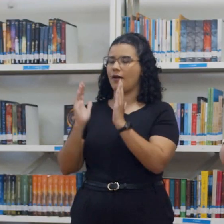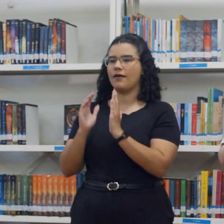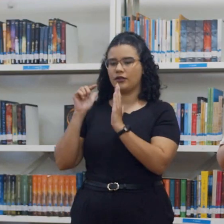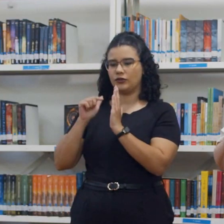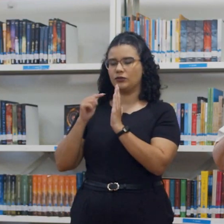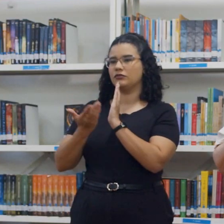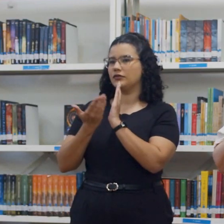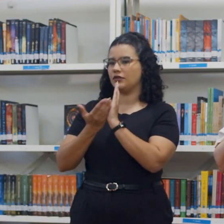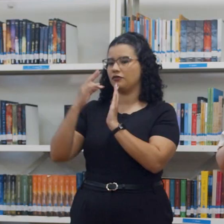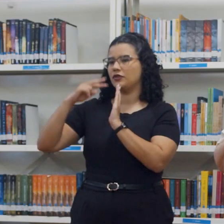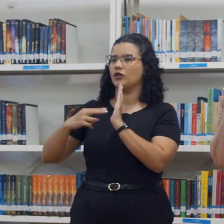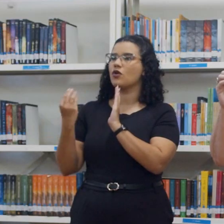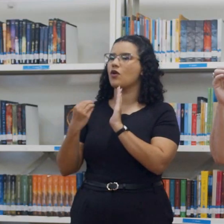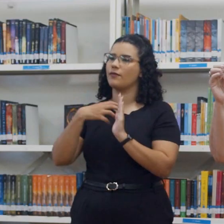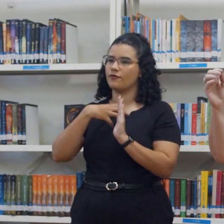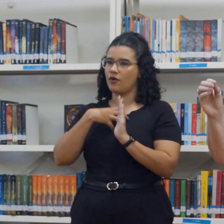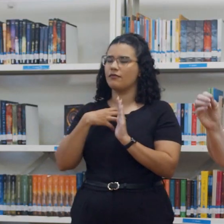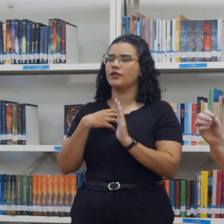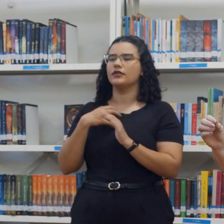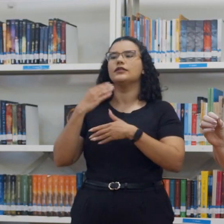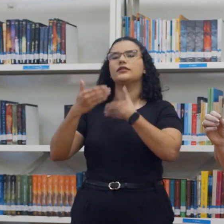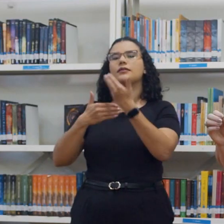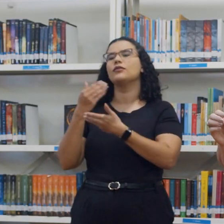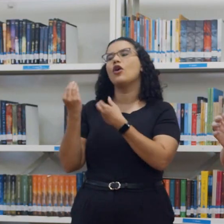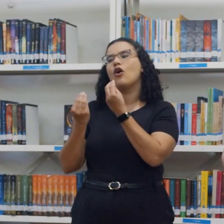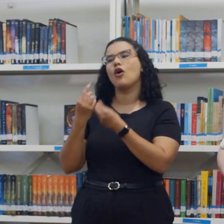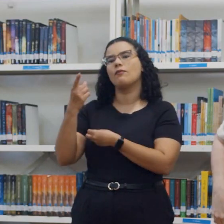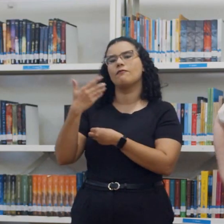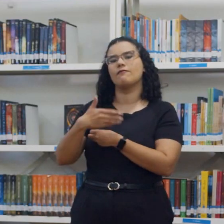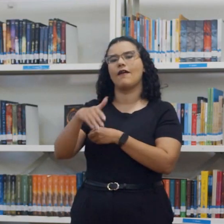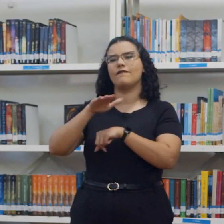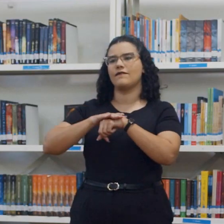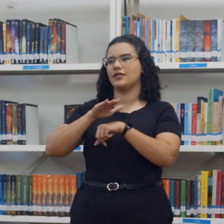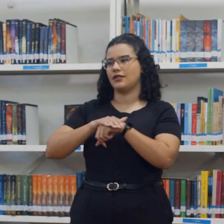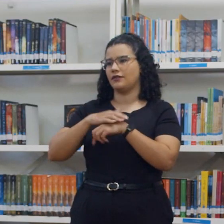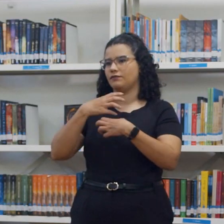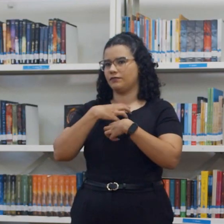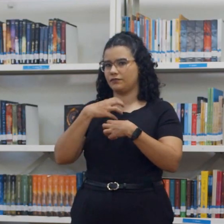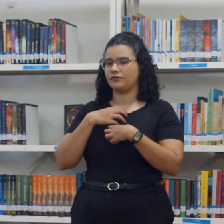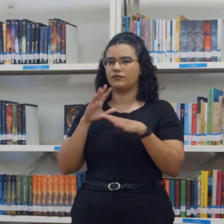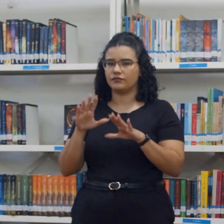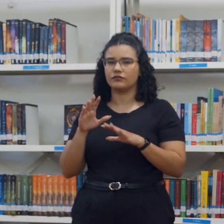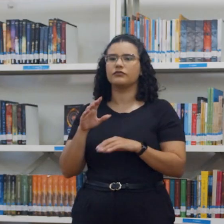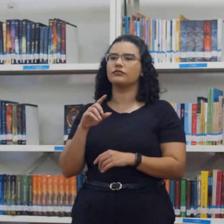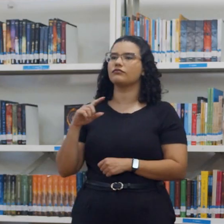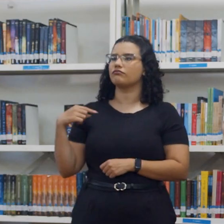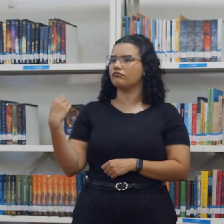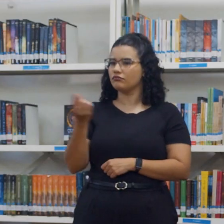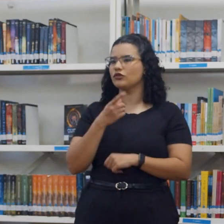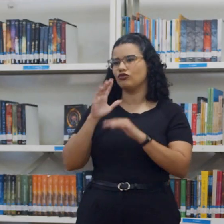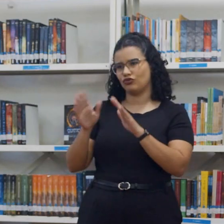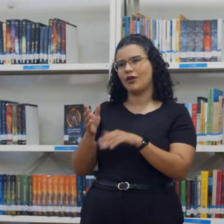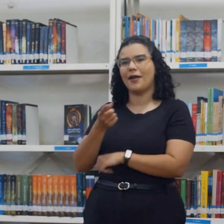formato. Como é que você vai redigir esse formato? Você vai fazer um esquema. Todo mundo passou pelo